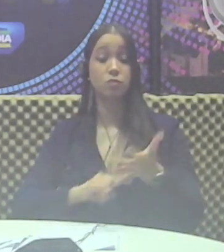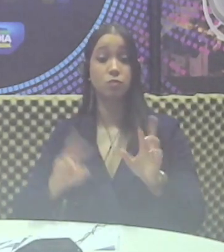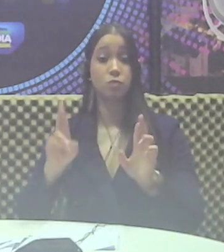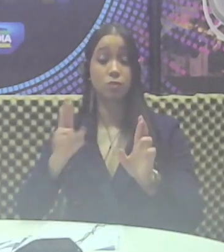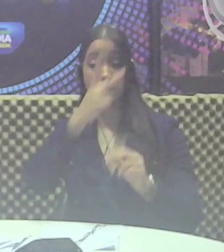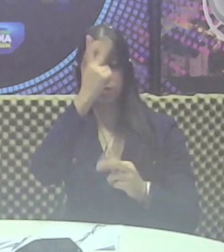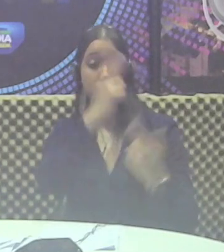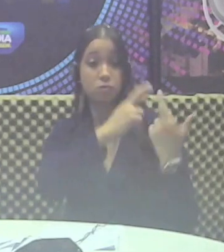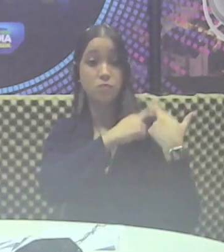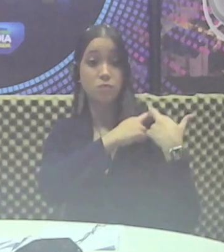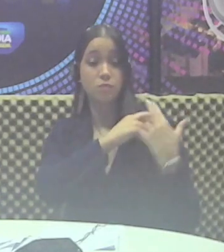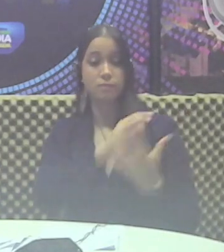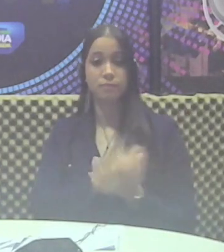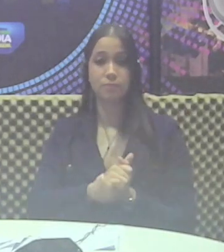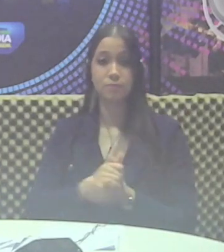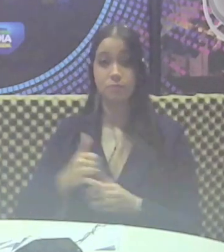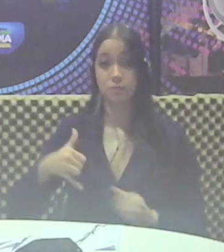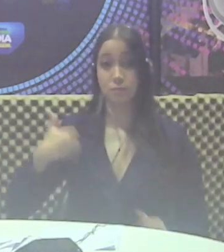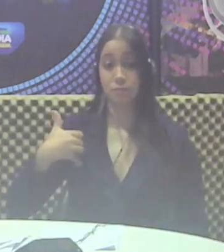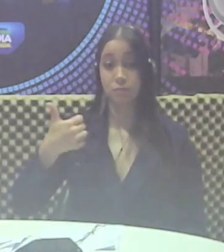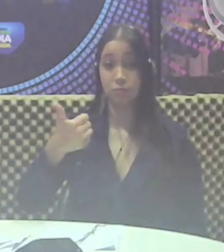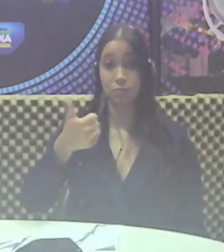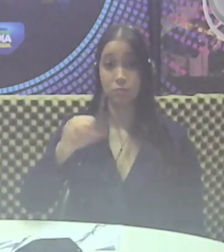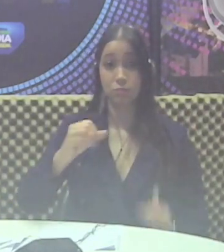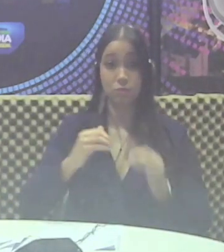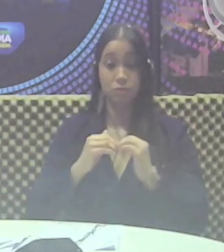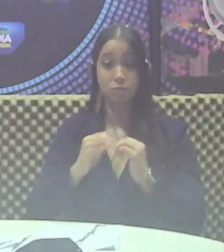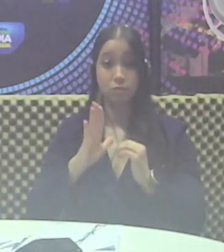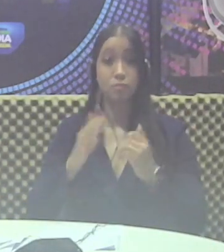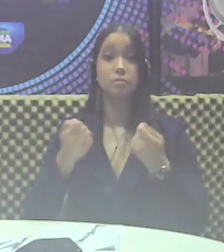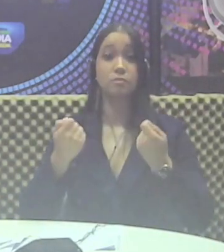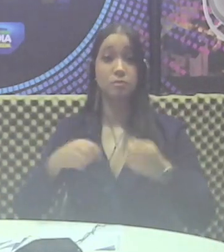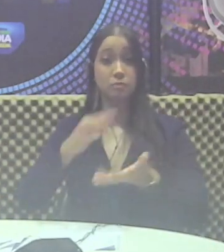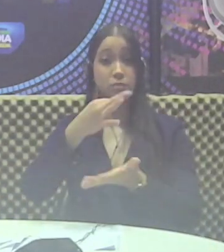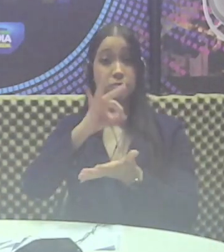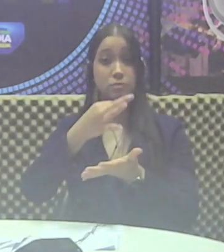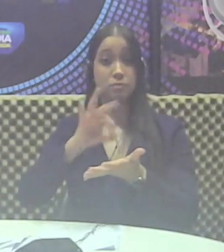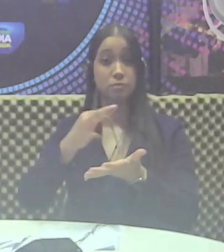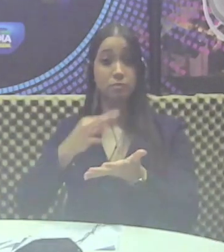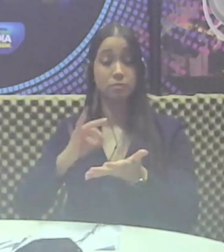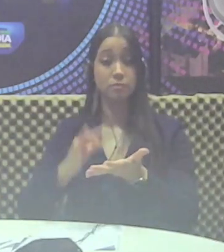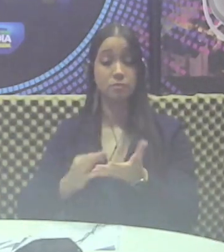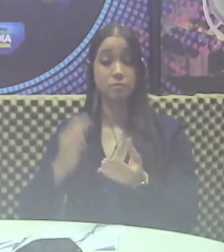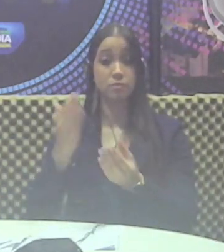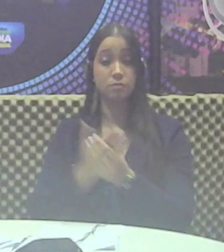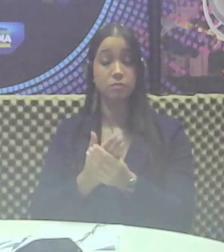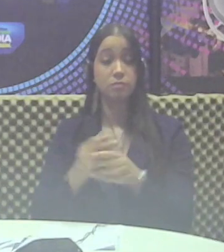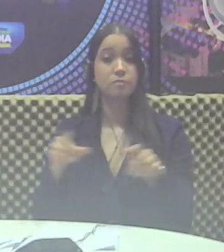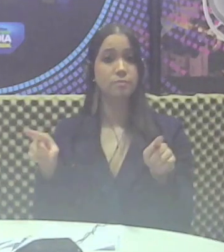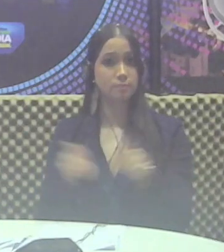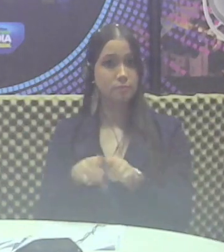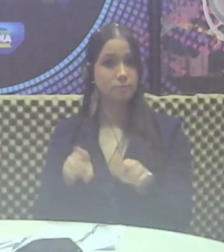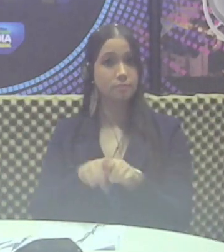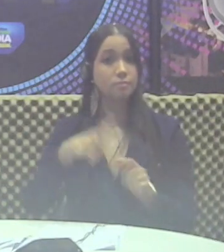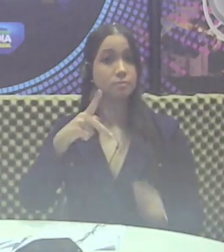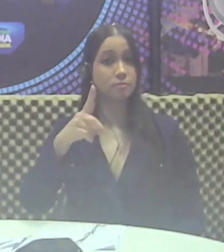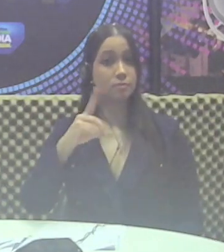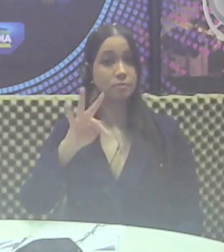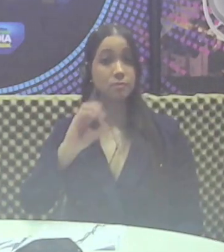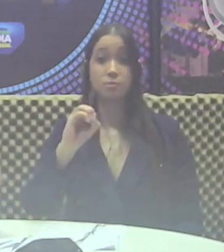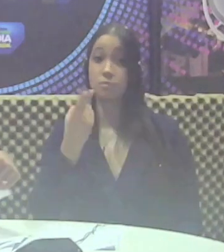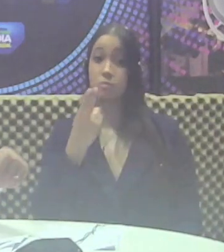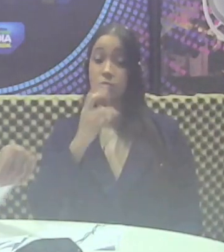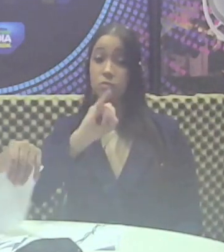responsável. Já alunos maiores de 18 anos devem preencher seus dados e anexar, também em PDF ou